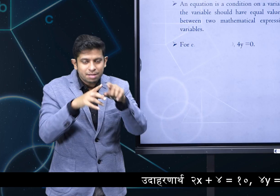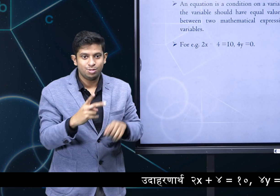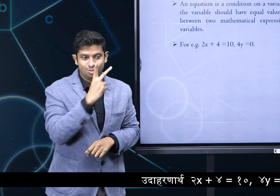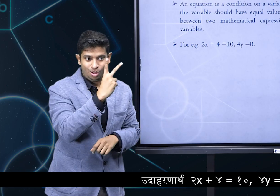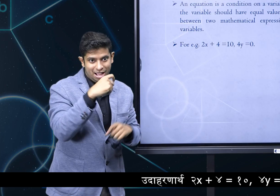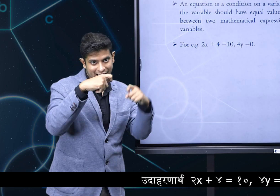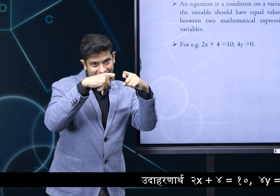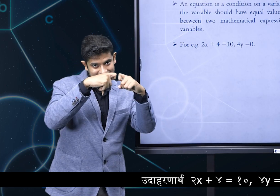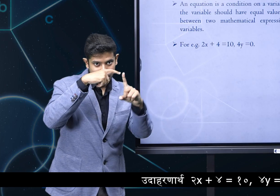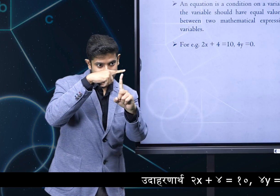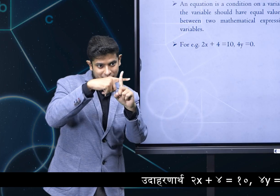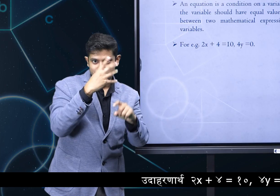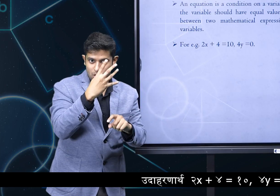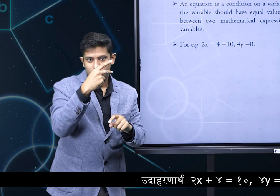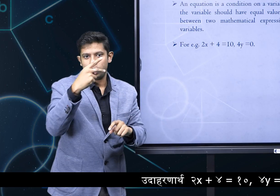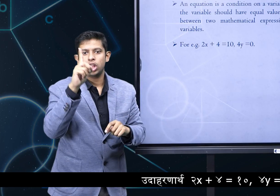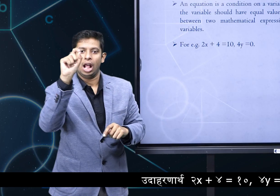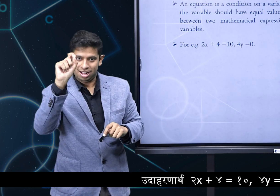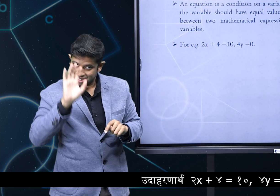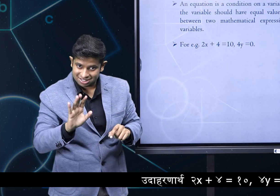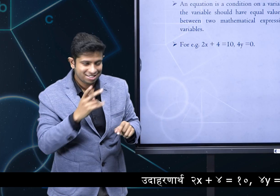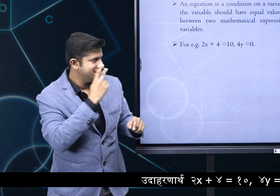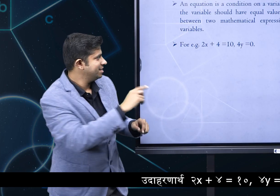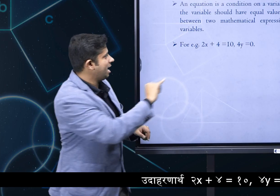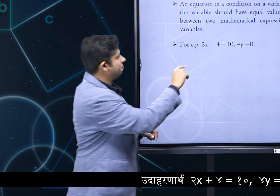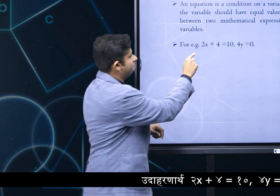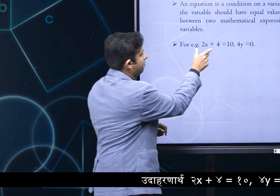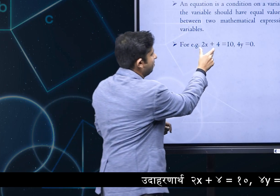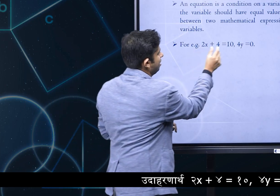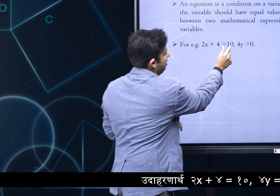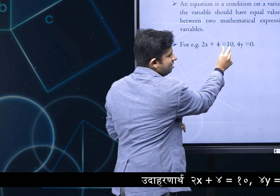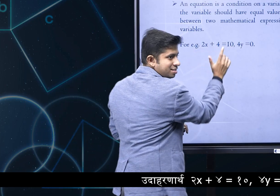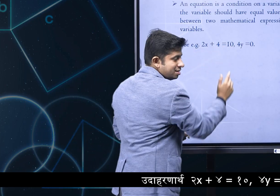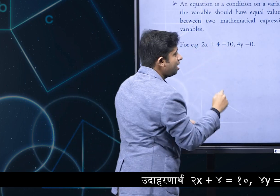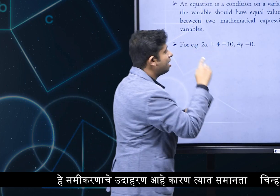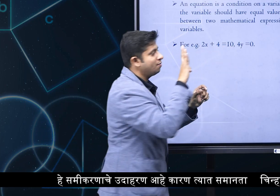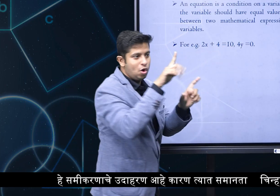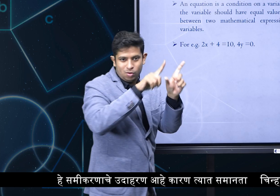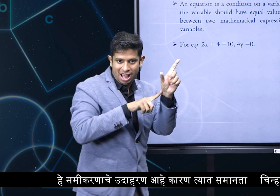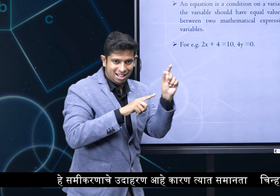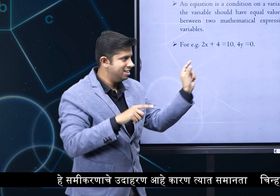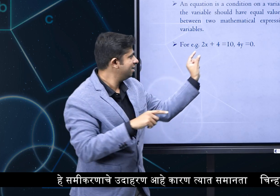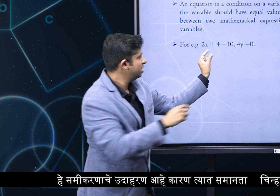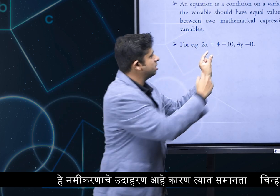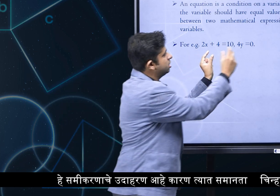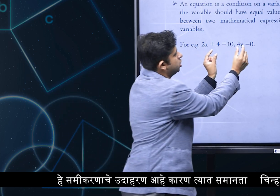उदाहरणार्थ 2x + 4 = 10 किंवा 4y = 0 हे समीकरणाचे उदाहरण